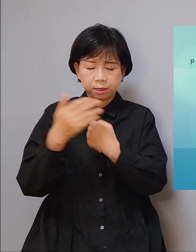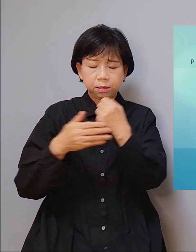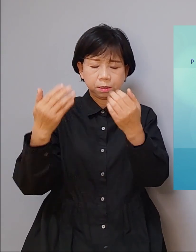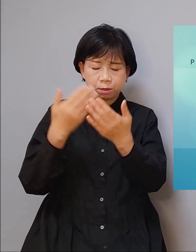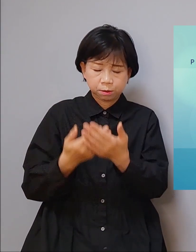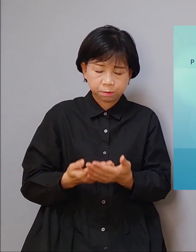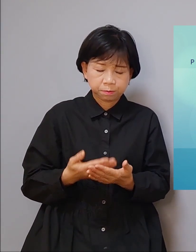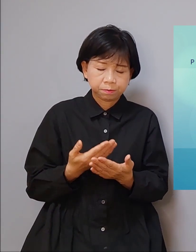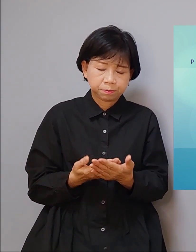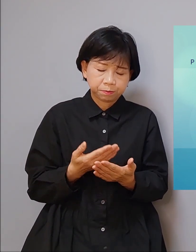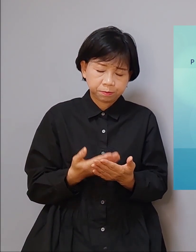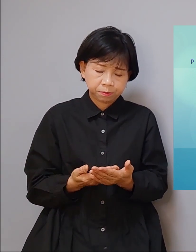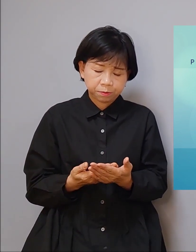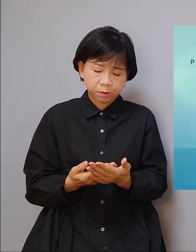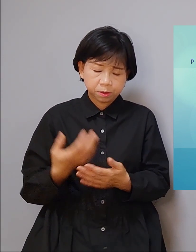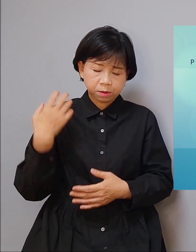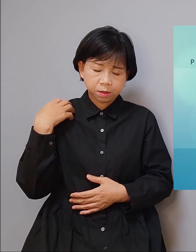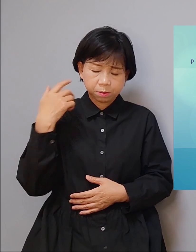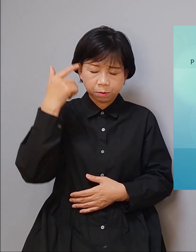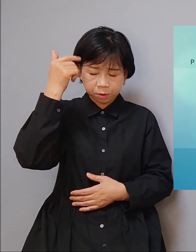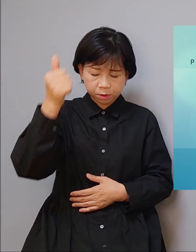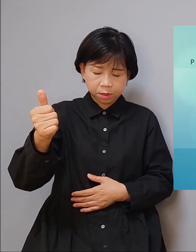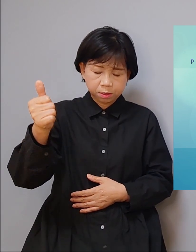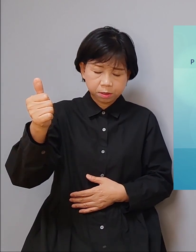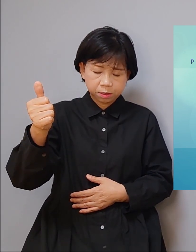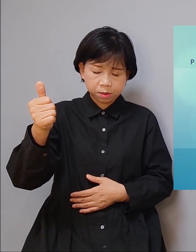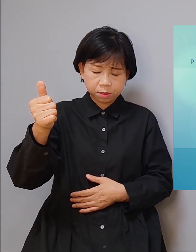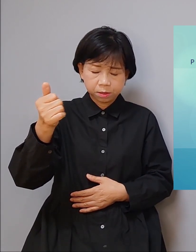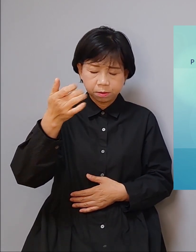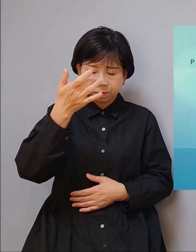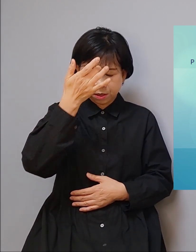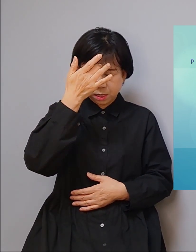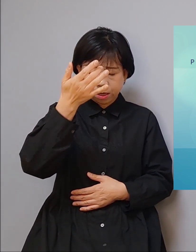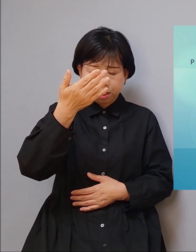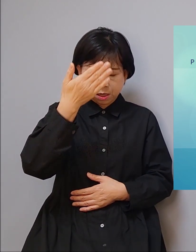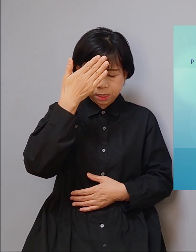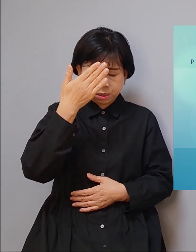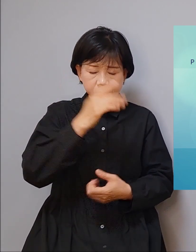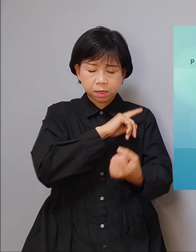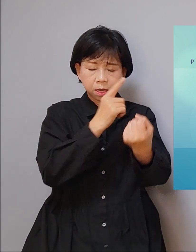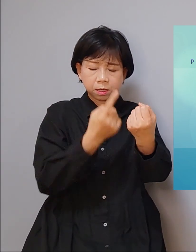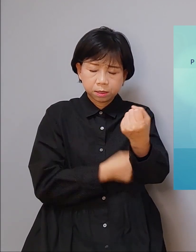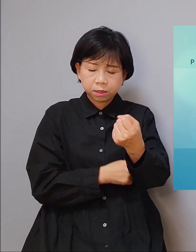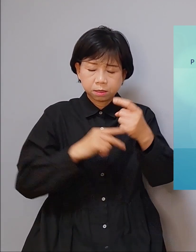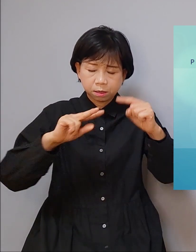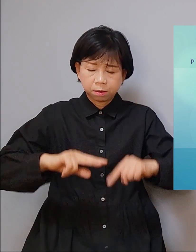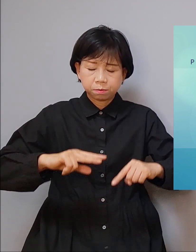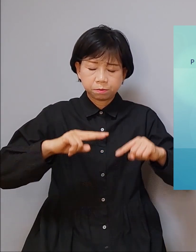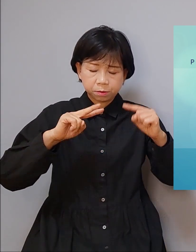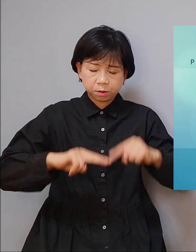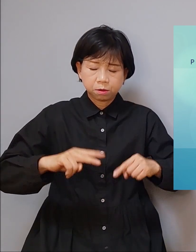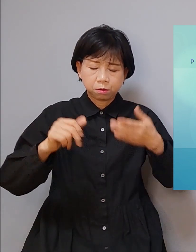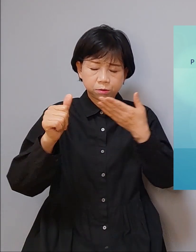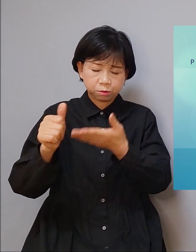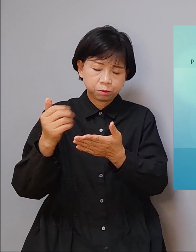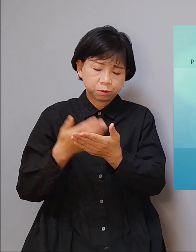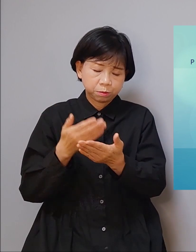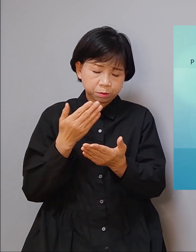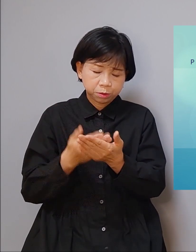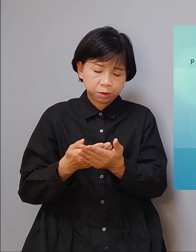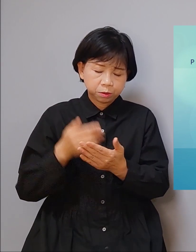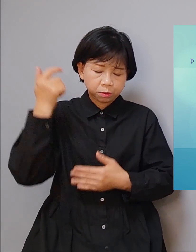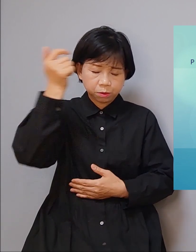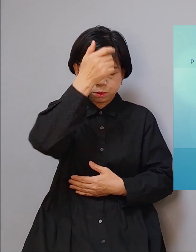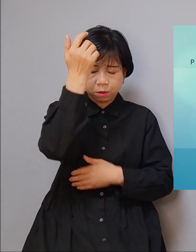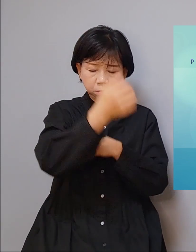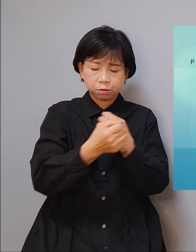받게 하옵소서. 담임 목사님에게 엘리사의 영감을 갑절을 더하시고 영육간의